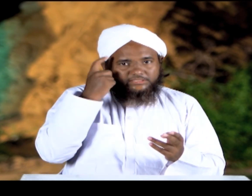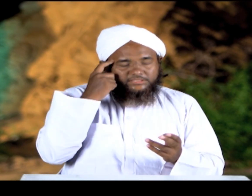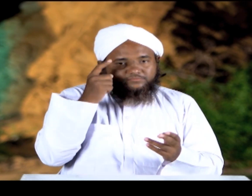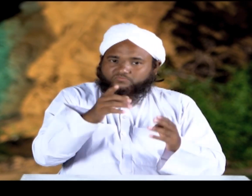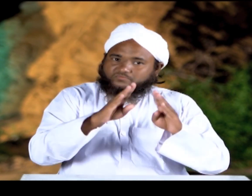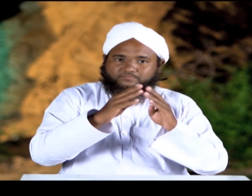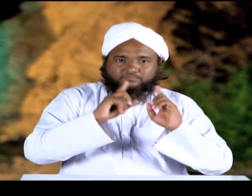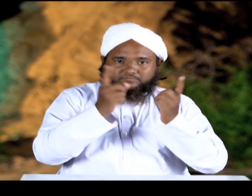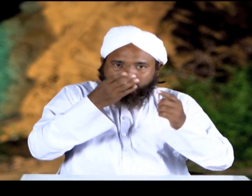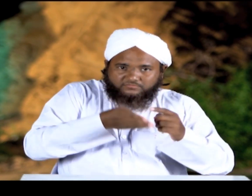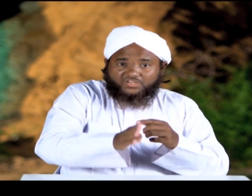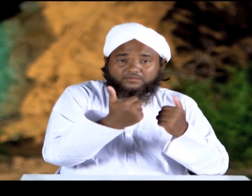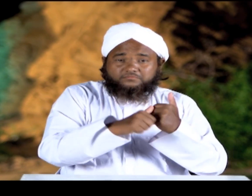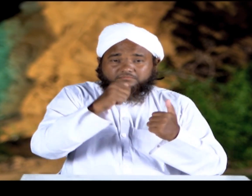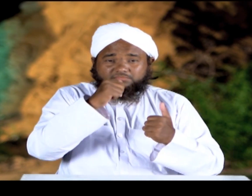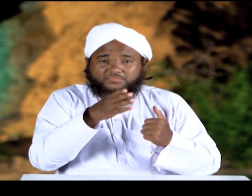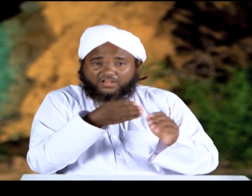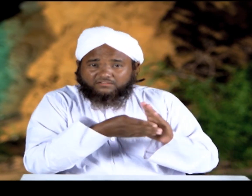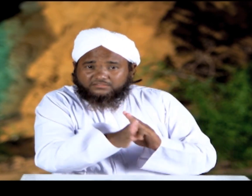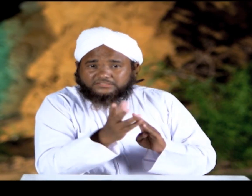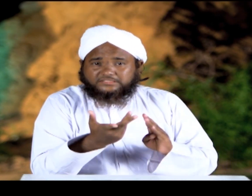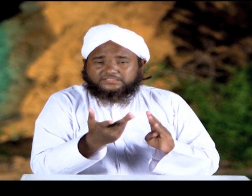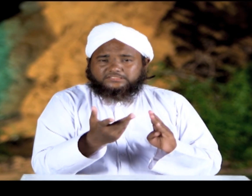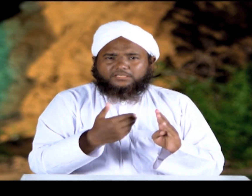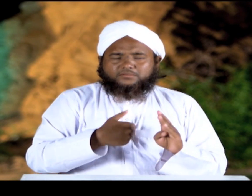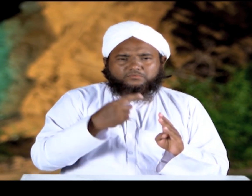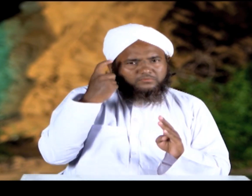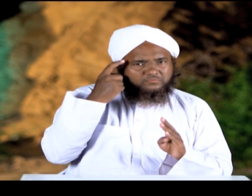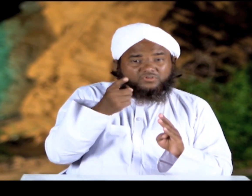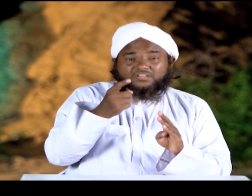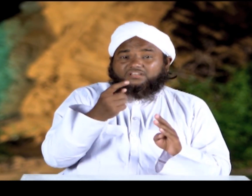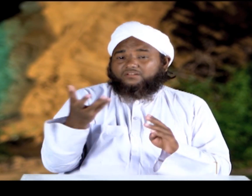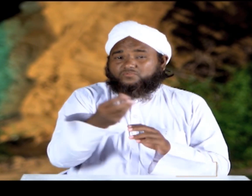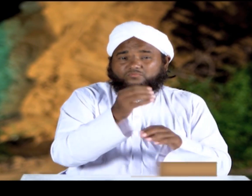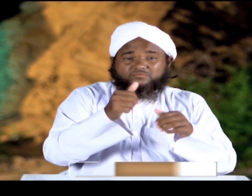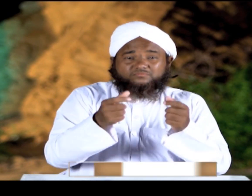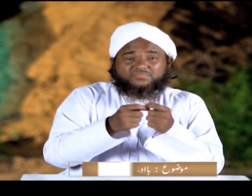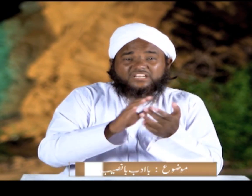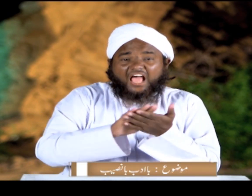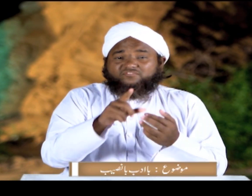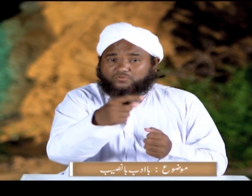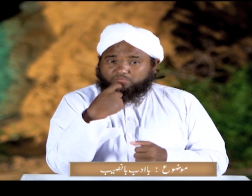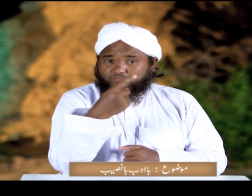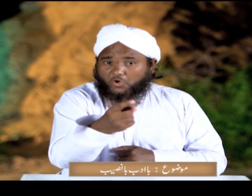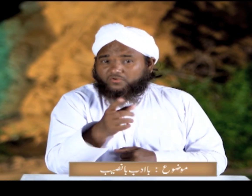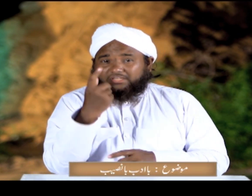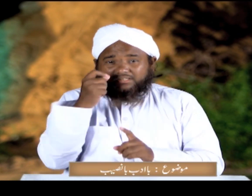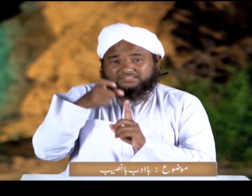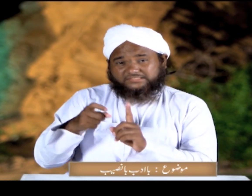آدمی آپ کے نام کوئی پیغام لایا ہے، وہ باہر کھڑا ہے۔ کسی نے جا کر اندر خبر دی۔ حضرت سیدنا بشر حافی رحمۃ